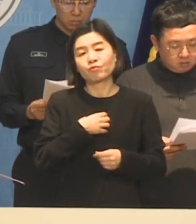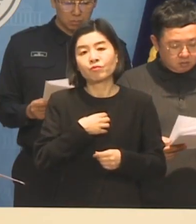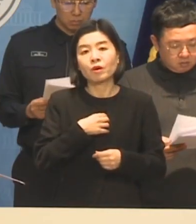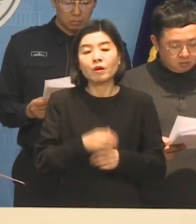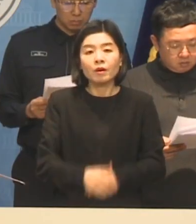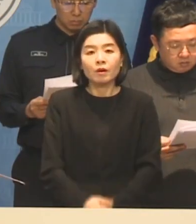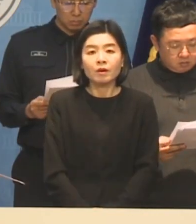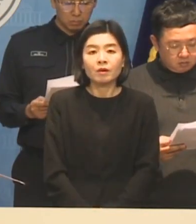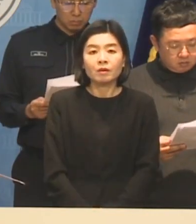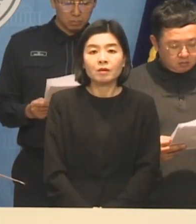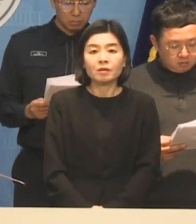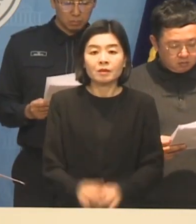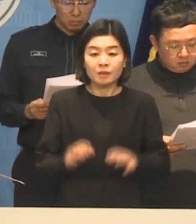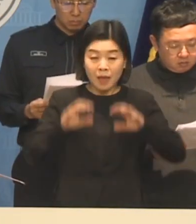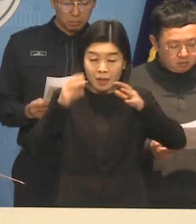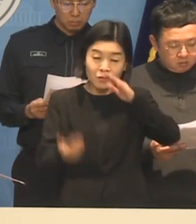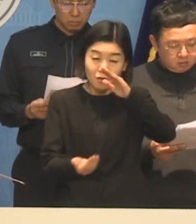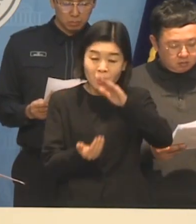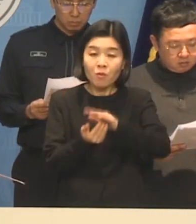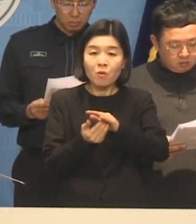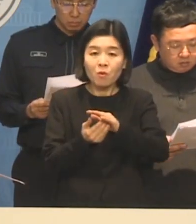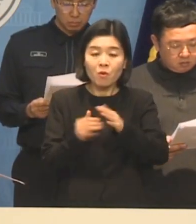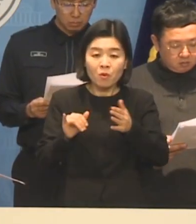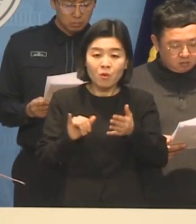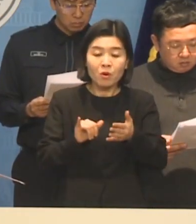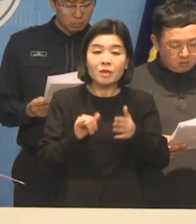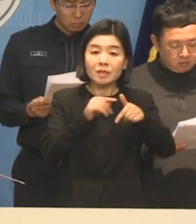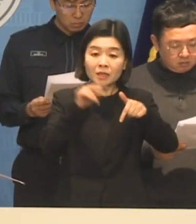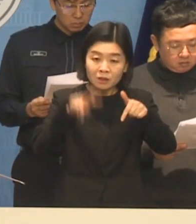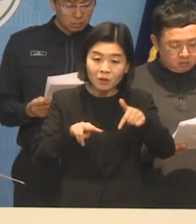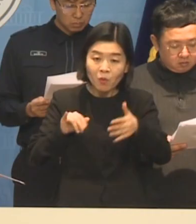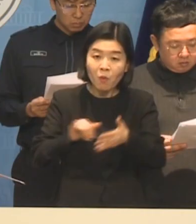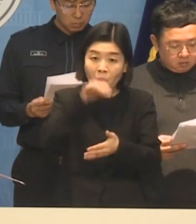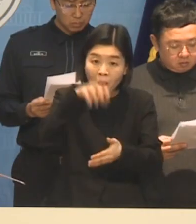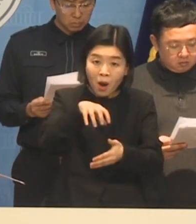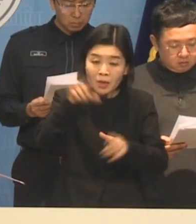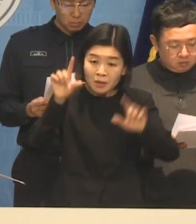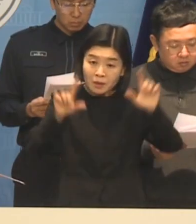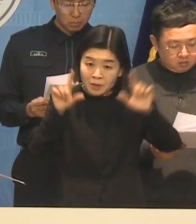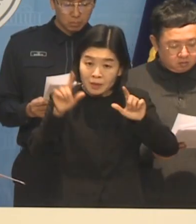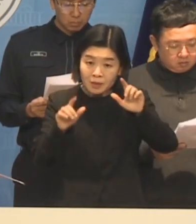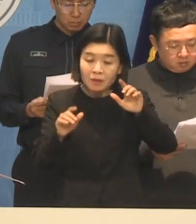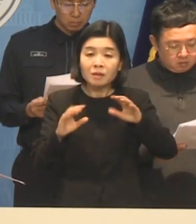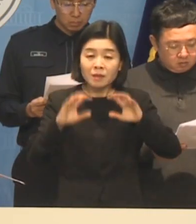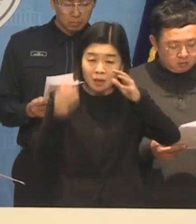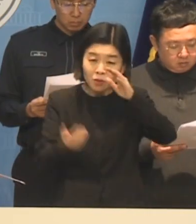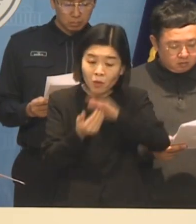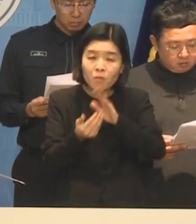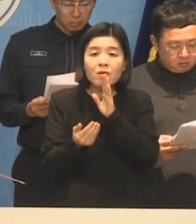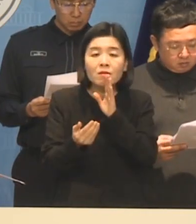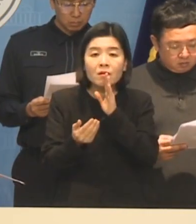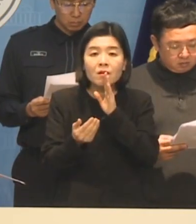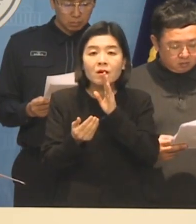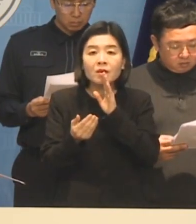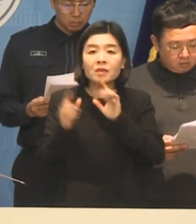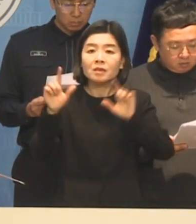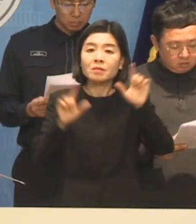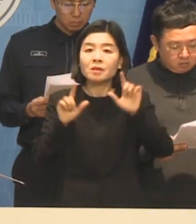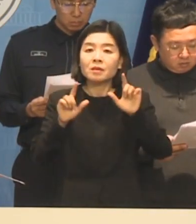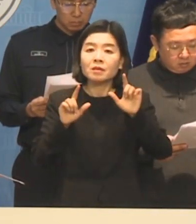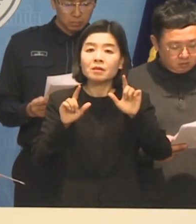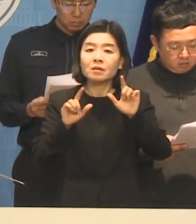것이며 세계 최고 공항인 인천공항의 이미지를 실추시키는 결과로 이어질 것입니다.